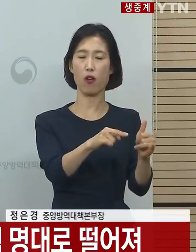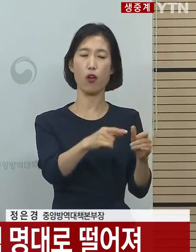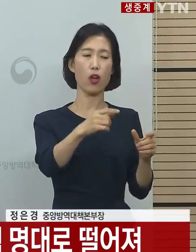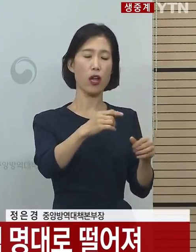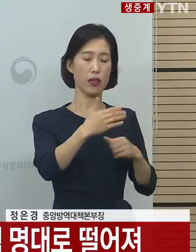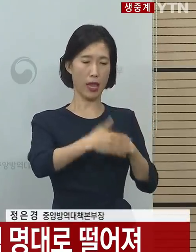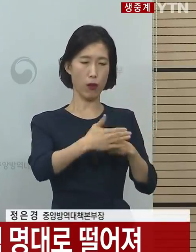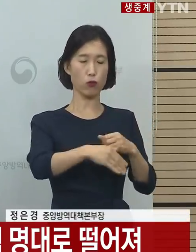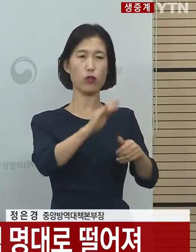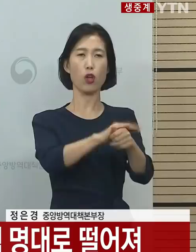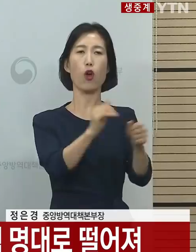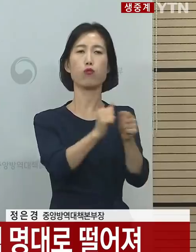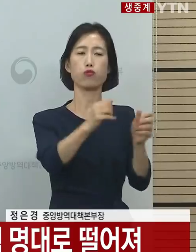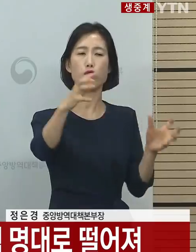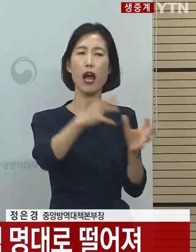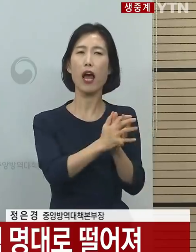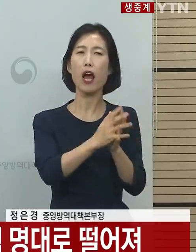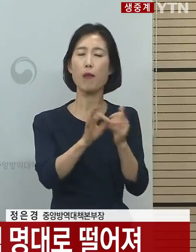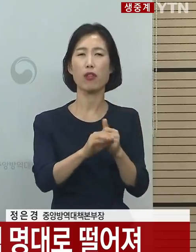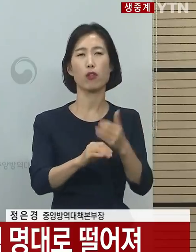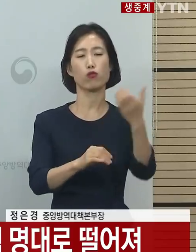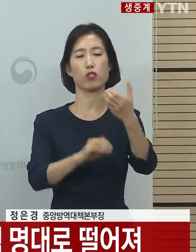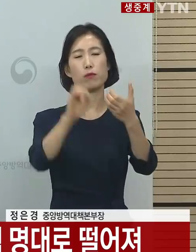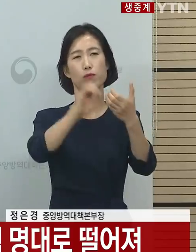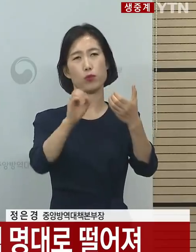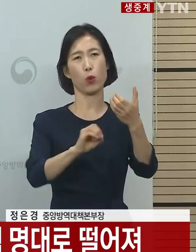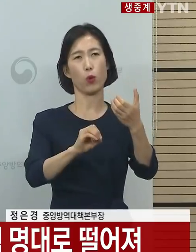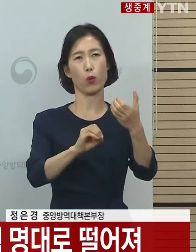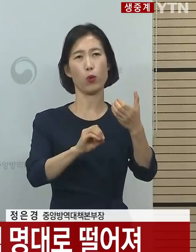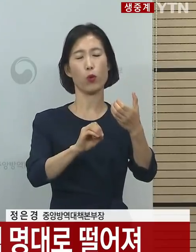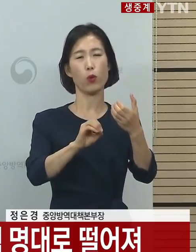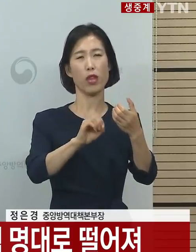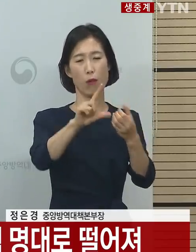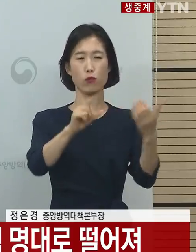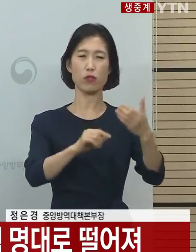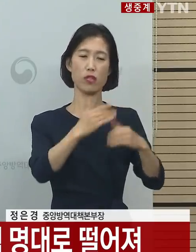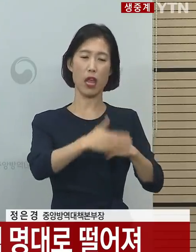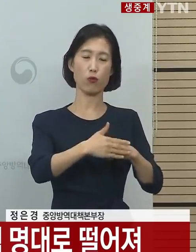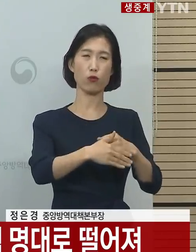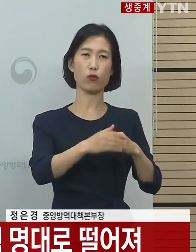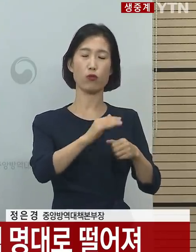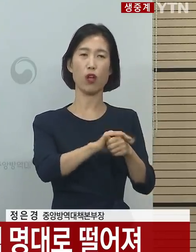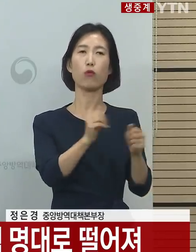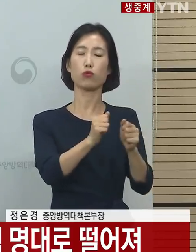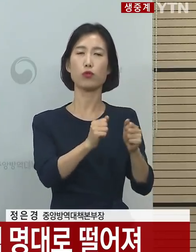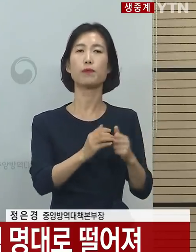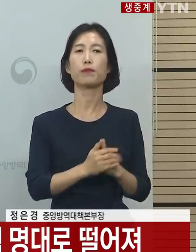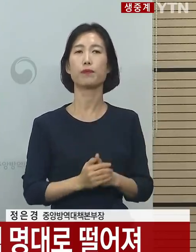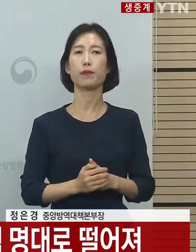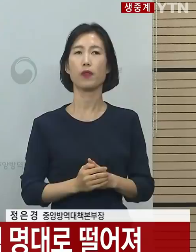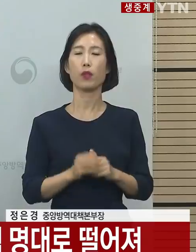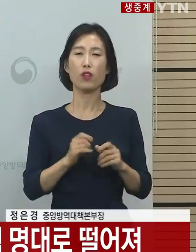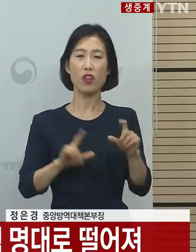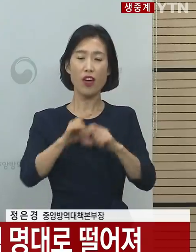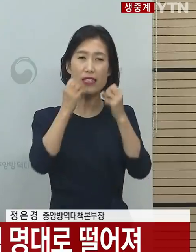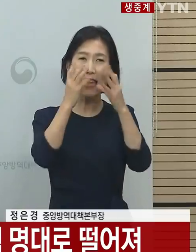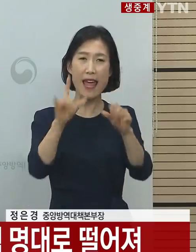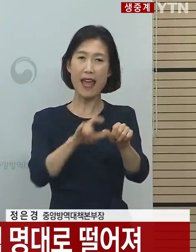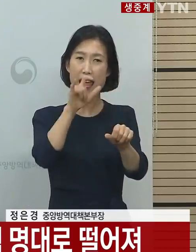두 지역이 전체 확진 환자의 90% 정도를 차지하고 있고, 신규로 확인된